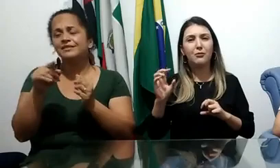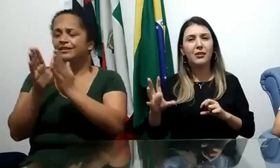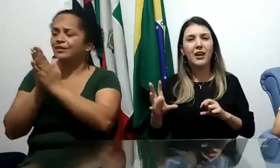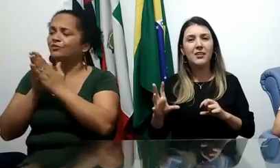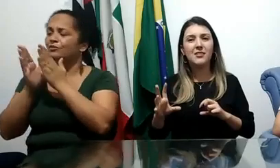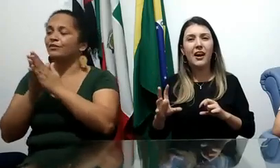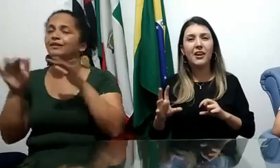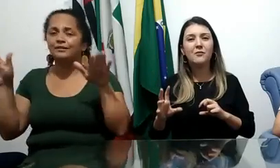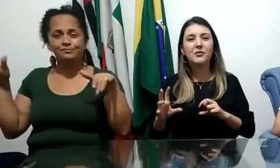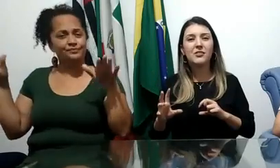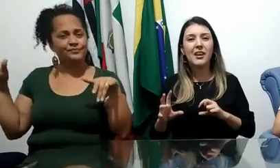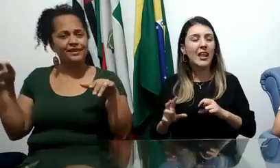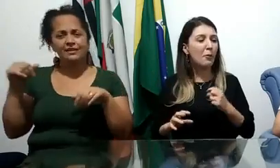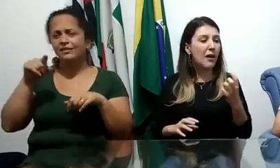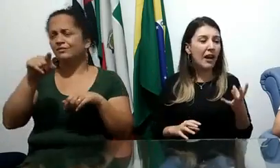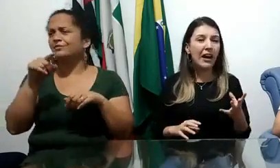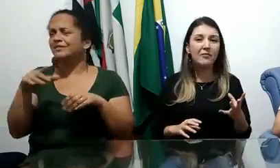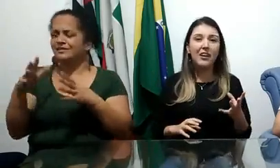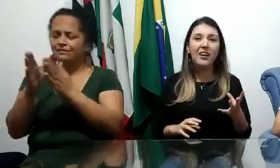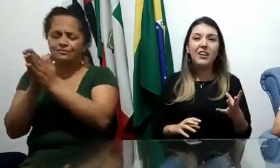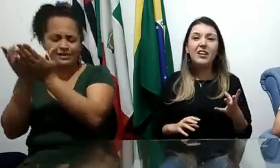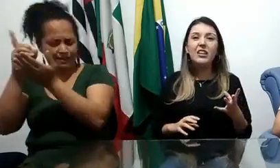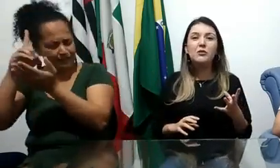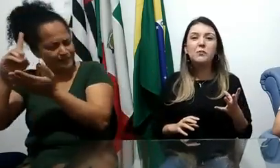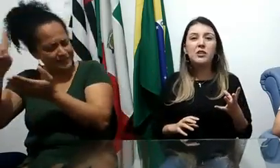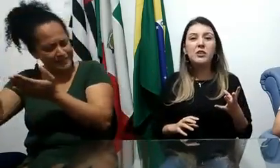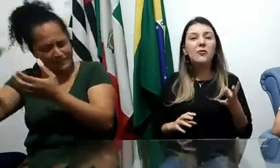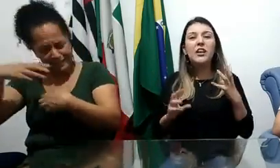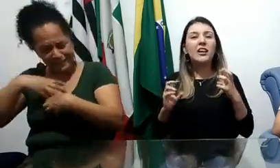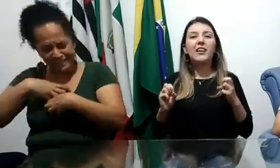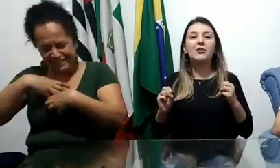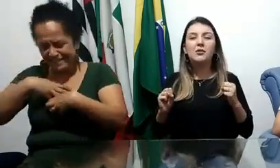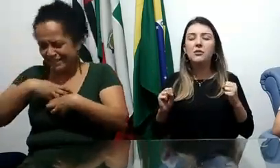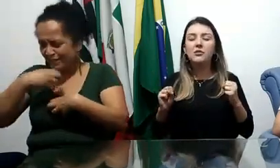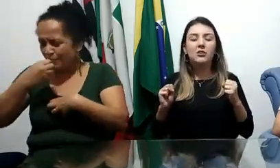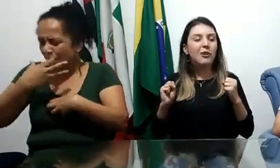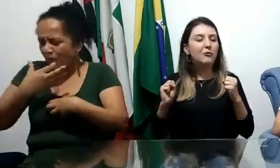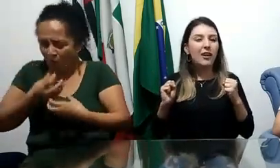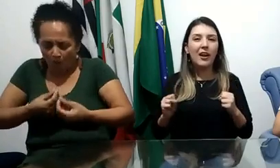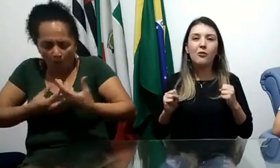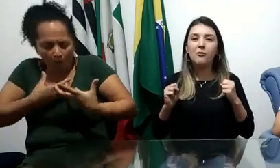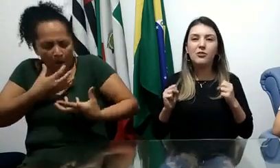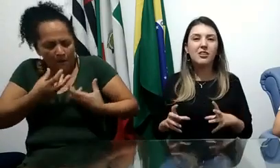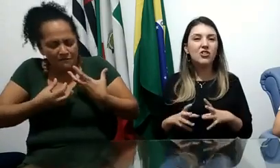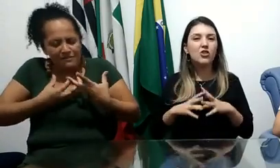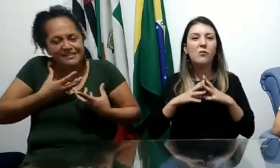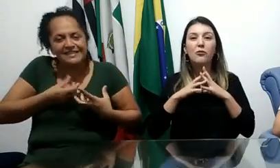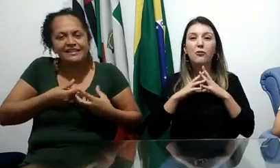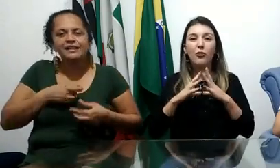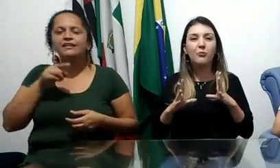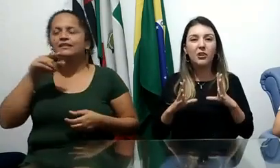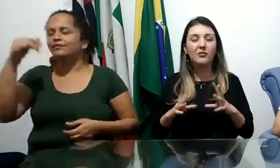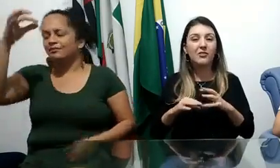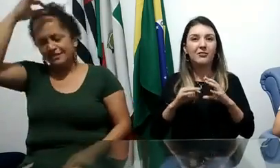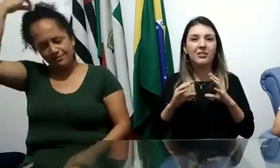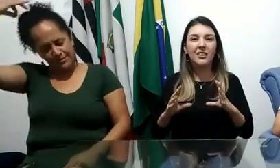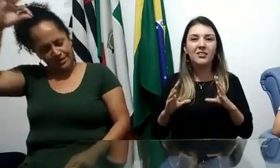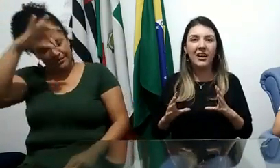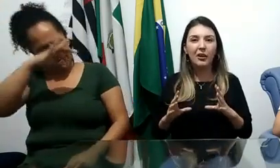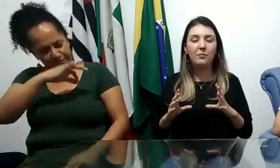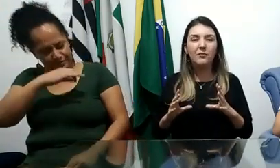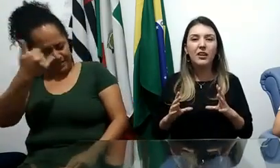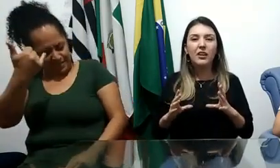em português, aí você lê a palavra e fica quieto. O Espírito Santo vai falar com você de uma forma que você não